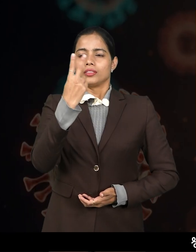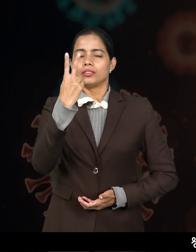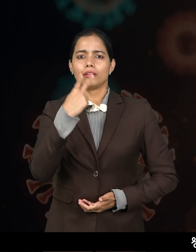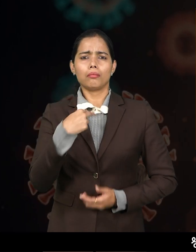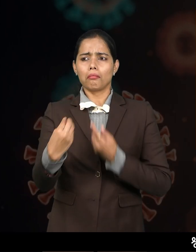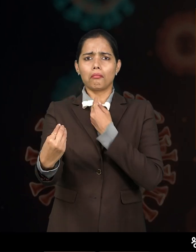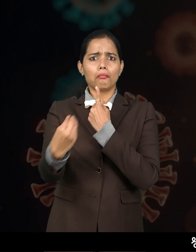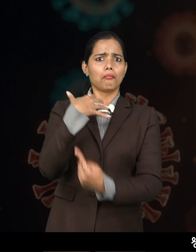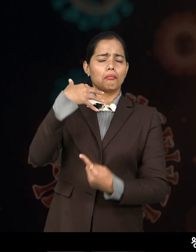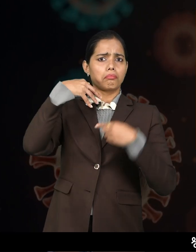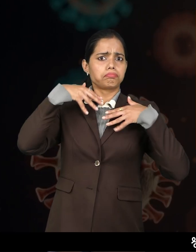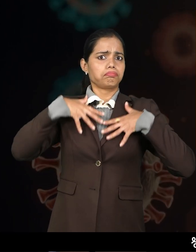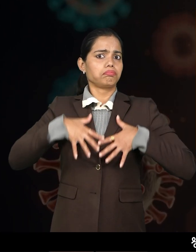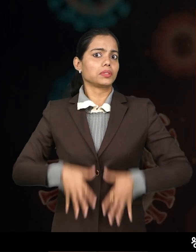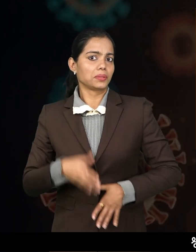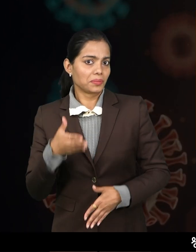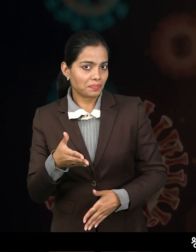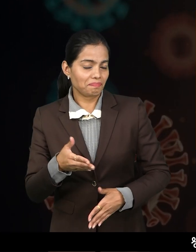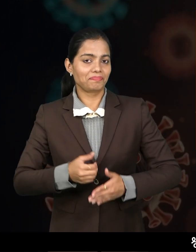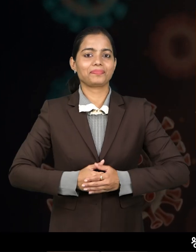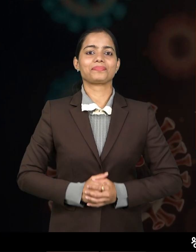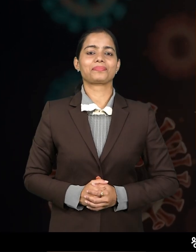श्वसन तंत्र पर असर होता है।